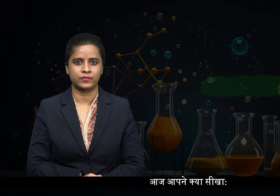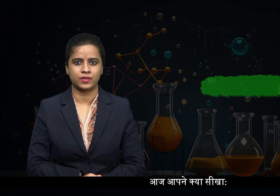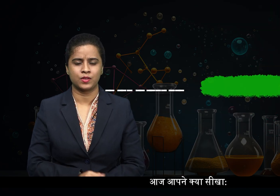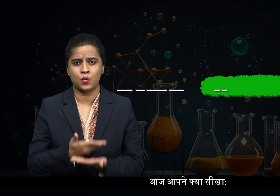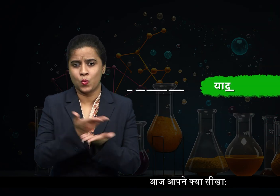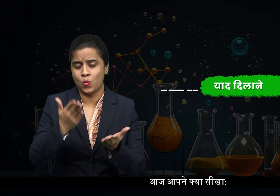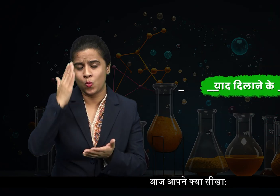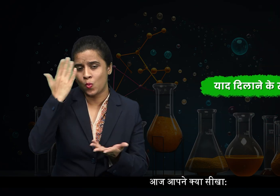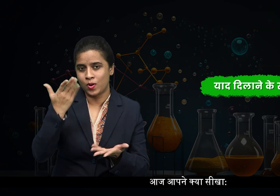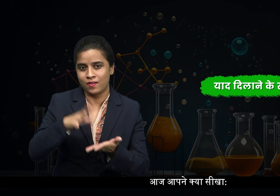आज आपने क्या सीखा?